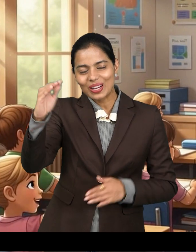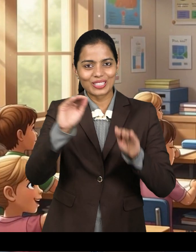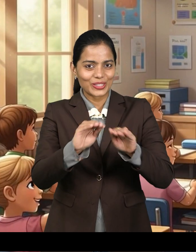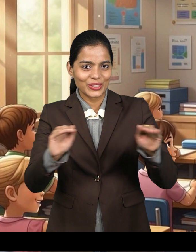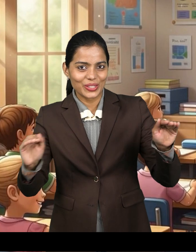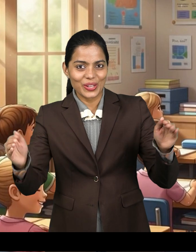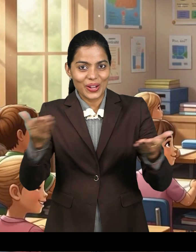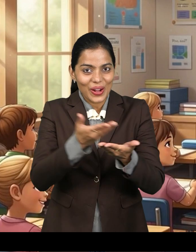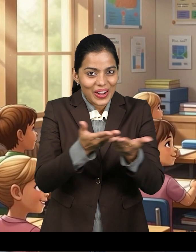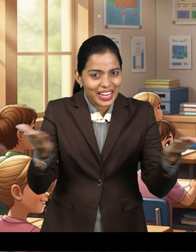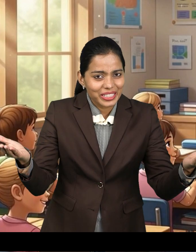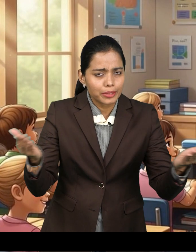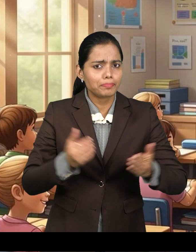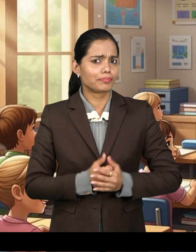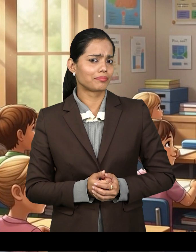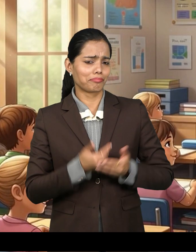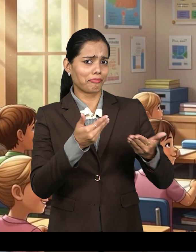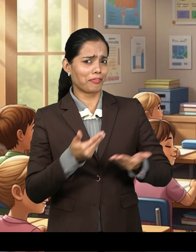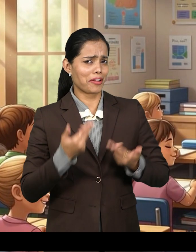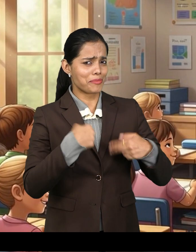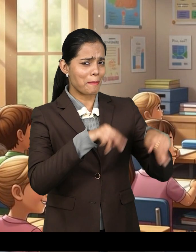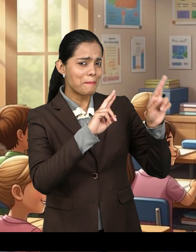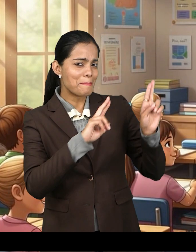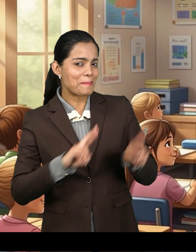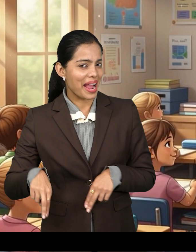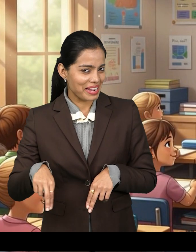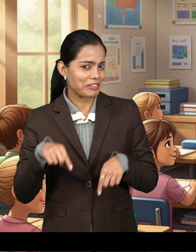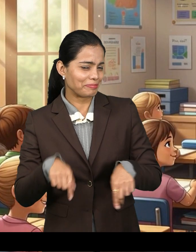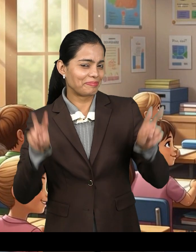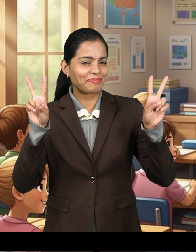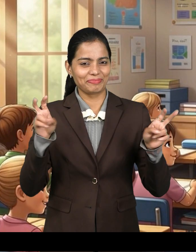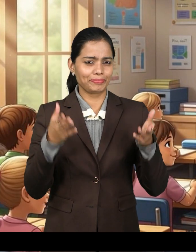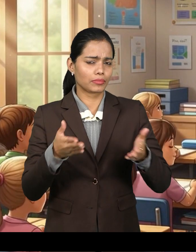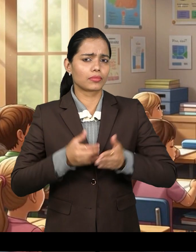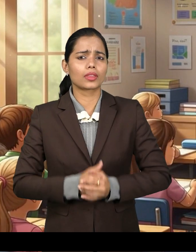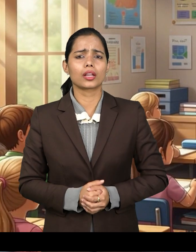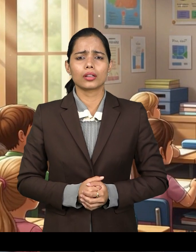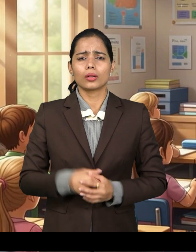नमस्कार विद्यार्थियों, पुनः स्वागत है।